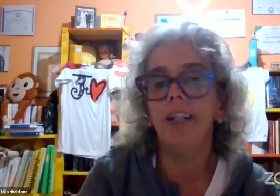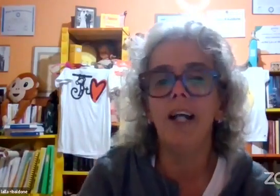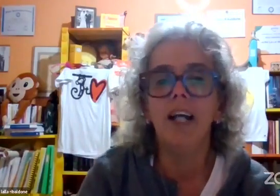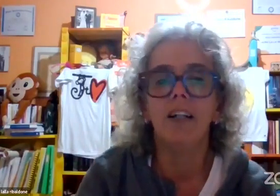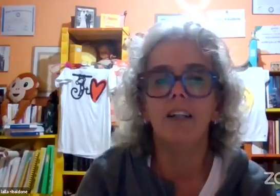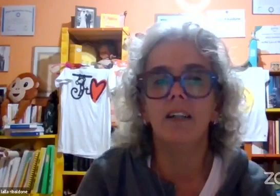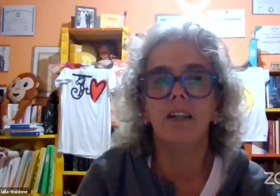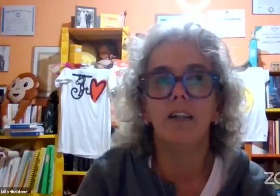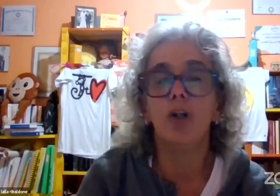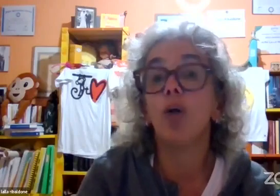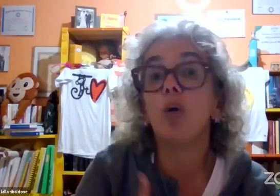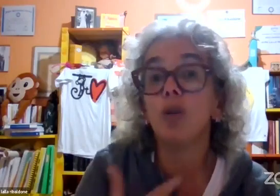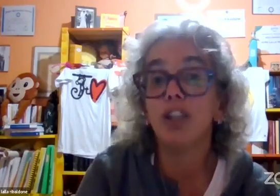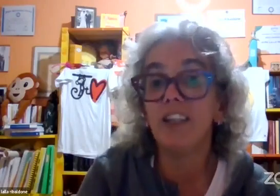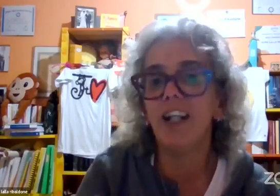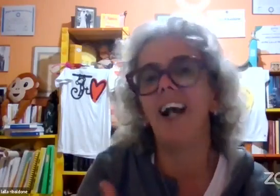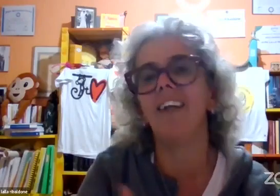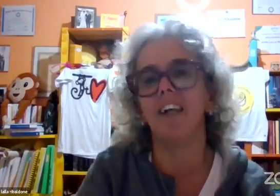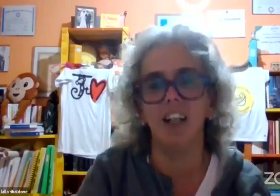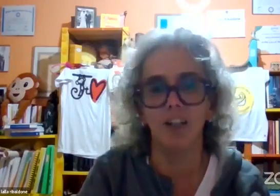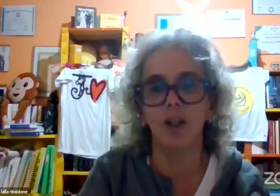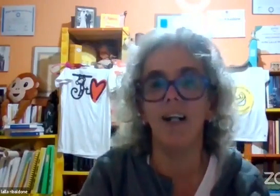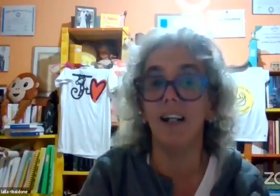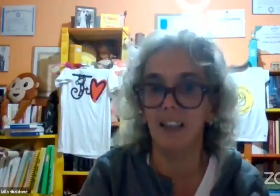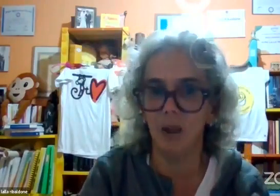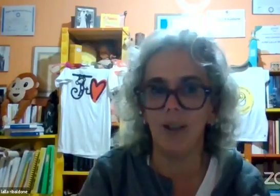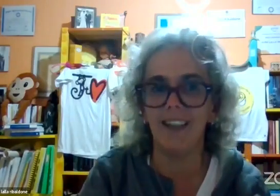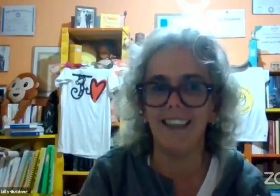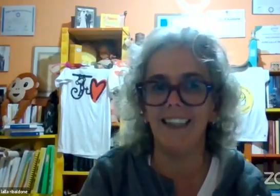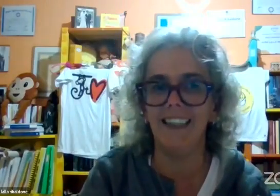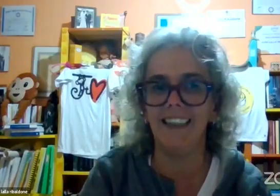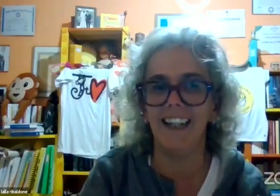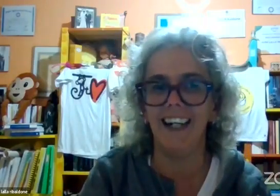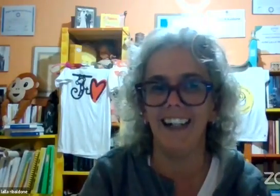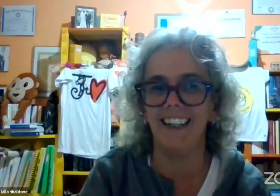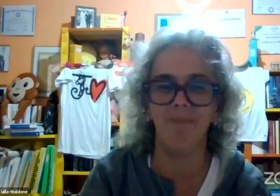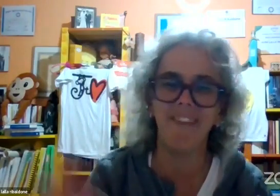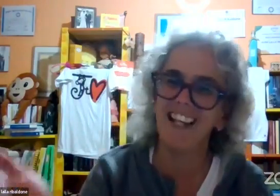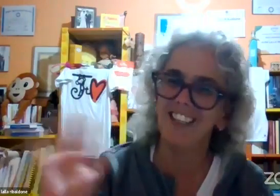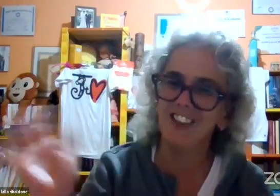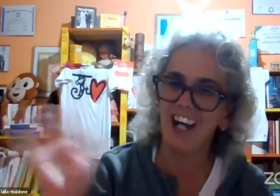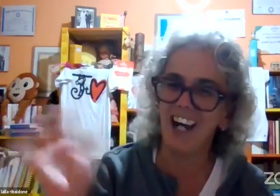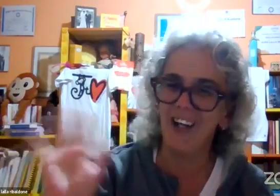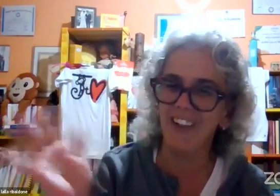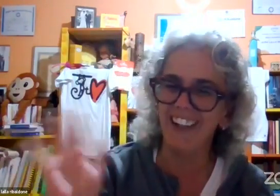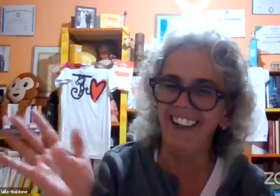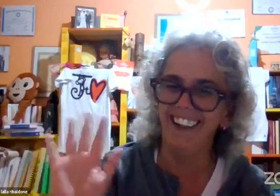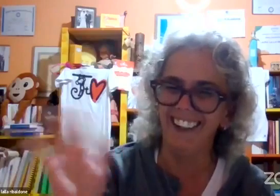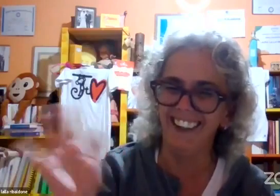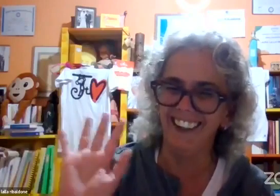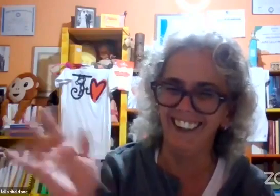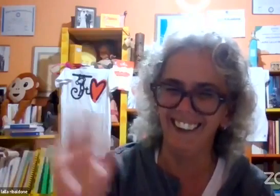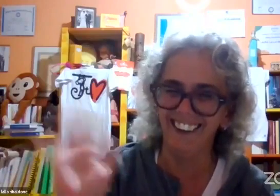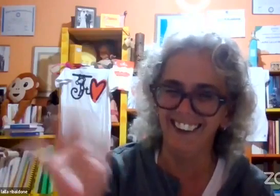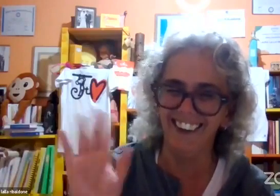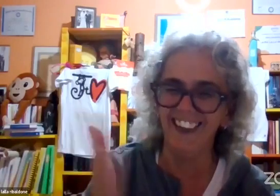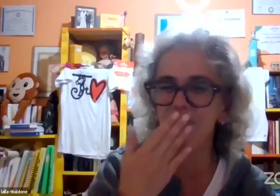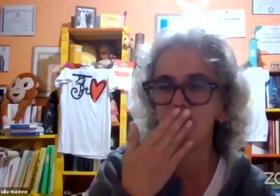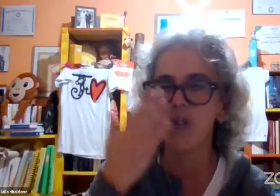come conoscerci attraverso la lingua dei segni italiana. Ciao!